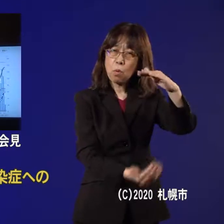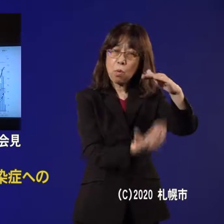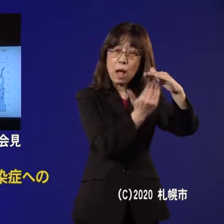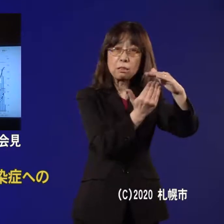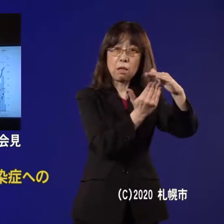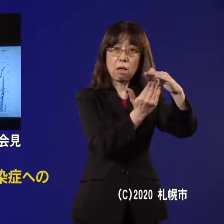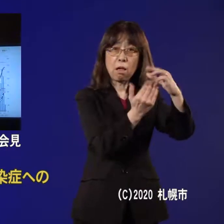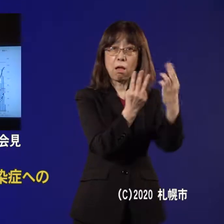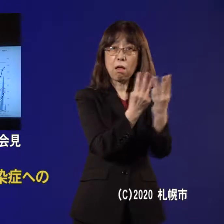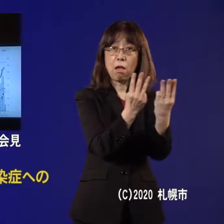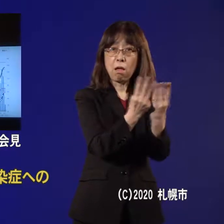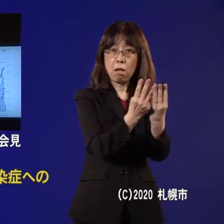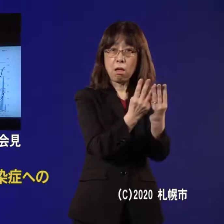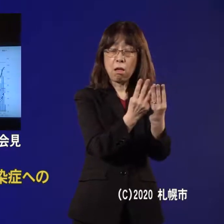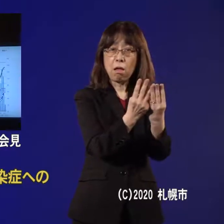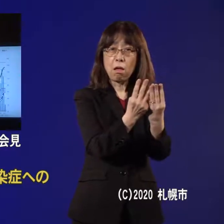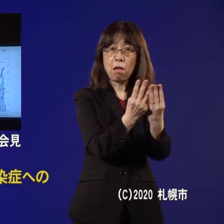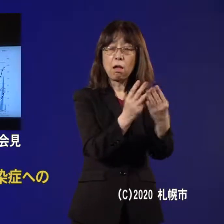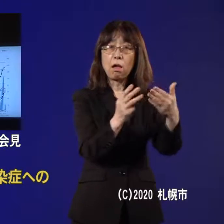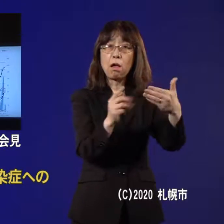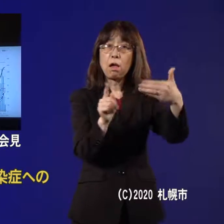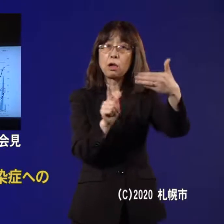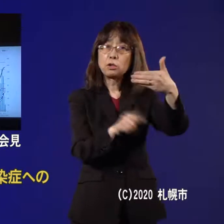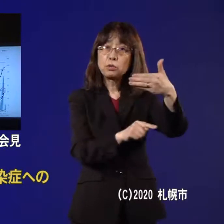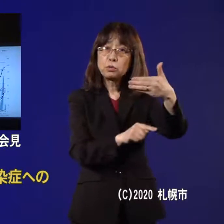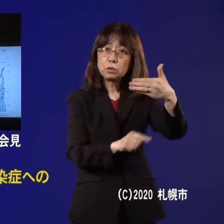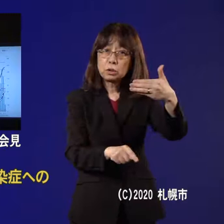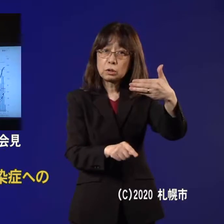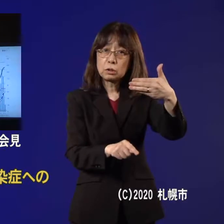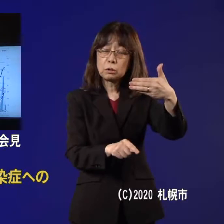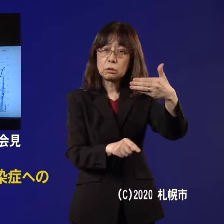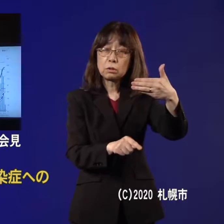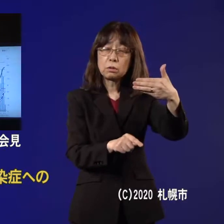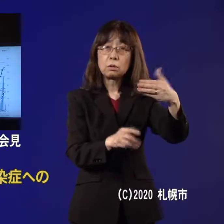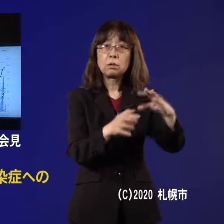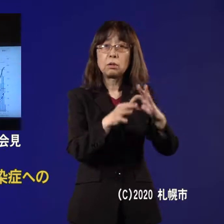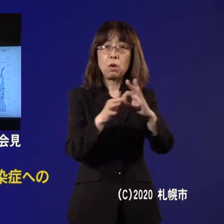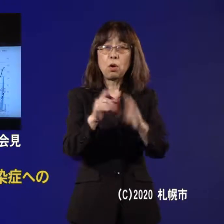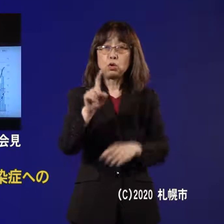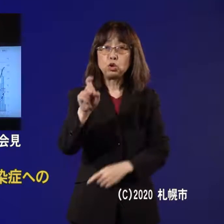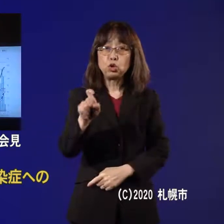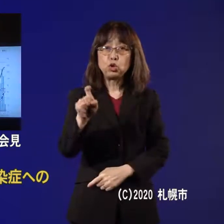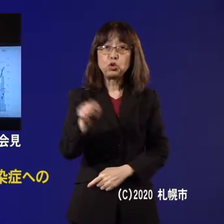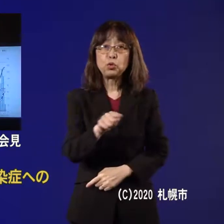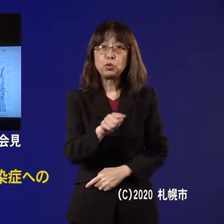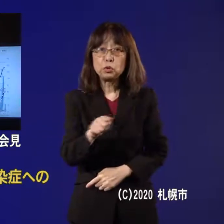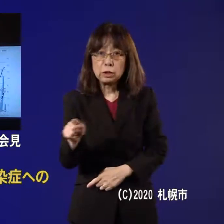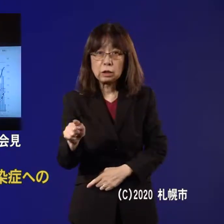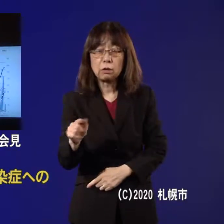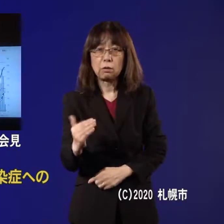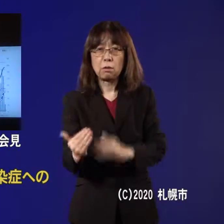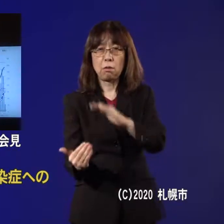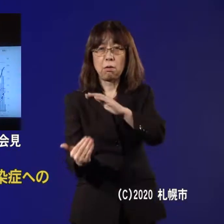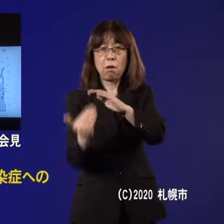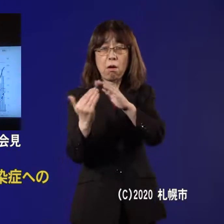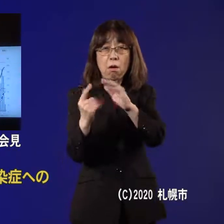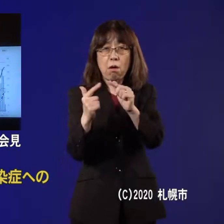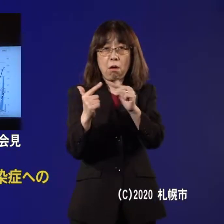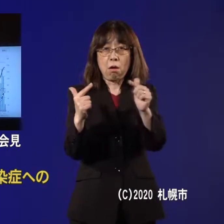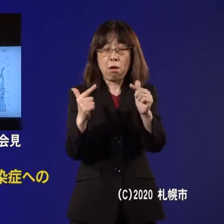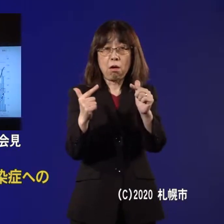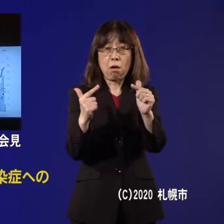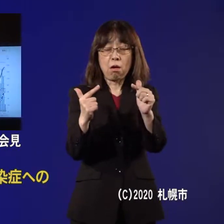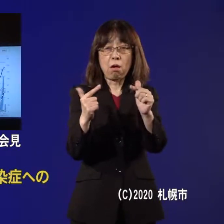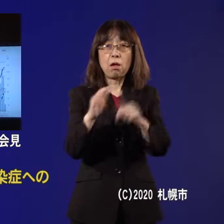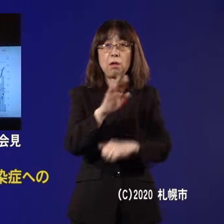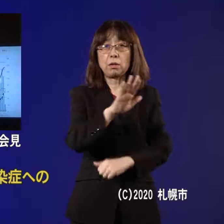も9人ということで、10人を1日で新たな発生者が発生したという状況はありませんでしたけれ